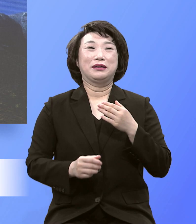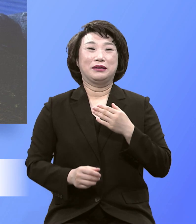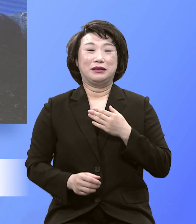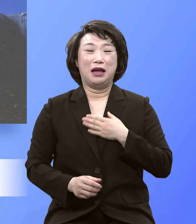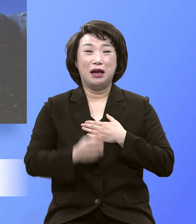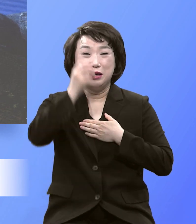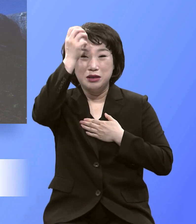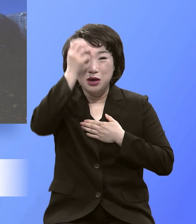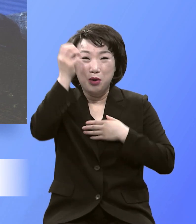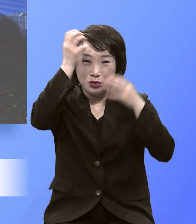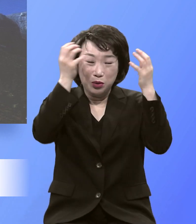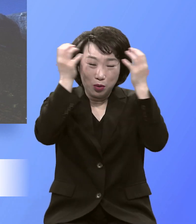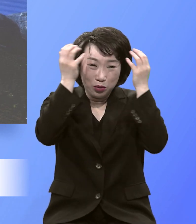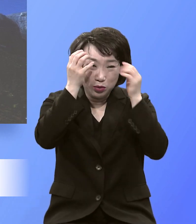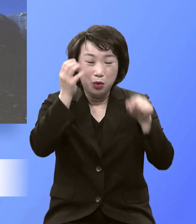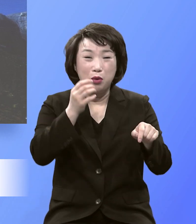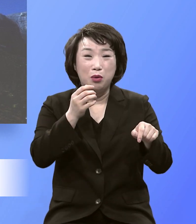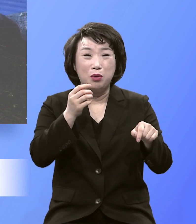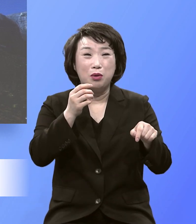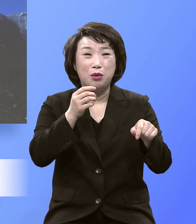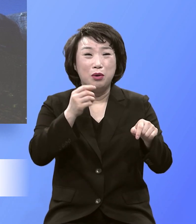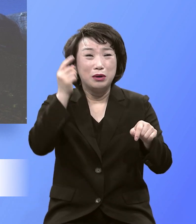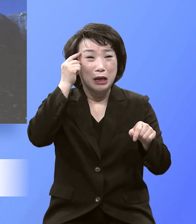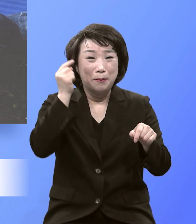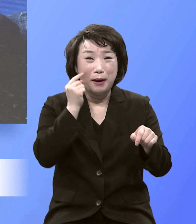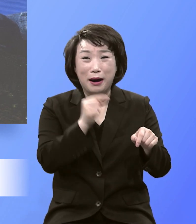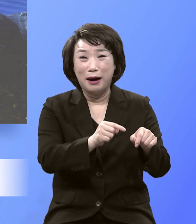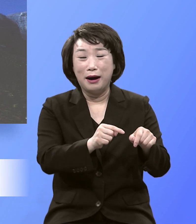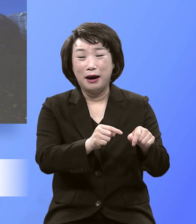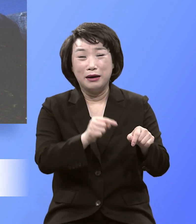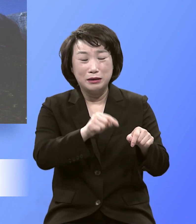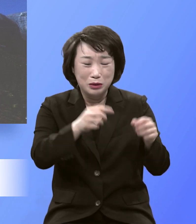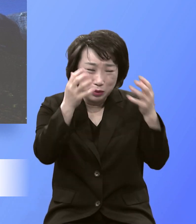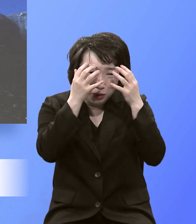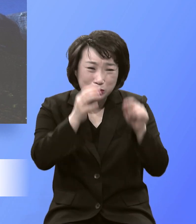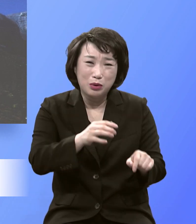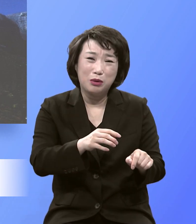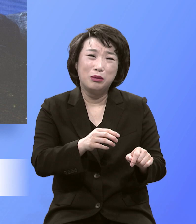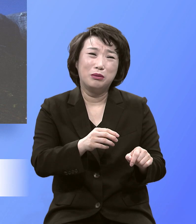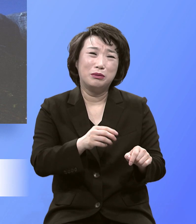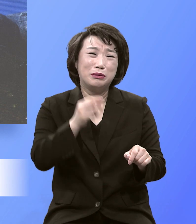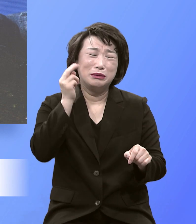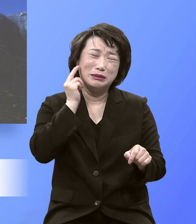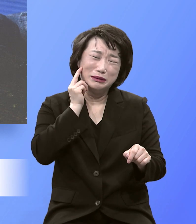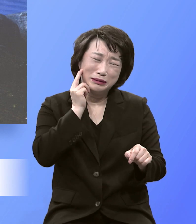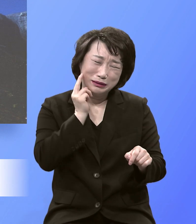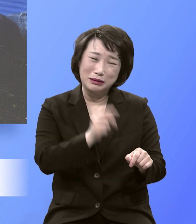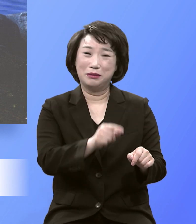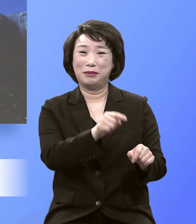영원토록 고통을 당한다고 생각할 때 그 고통이 얼마나 심할까.